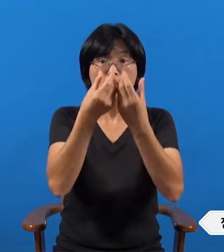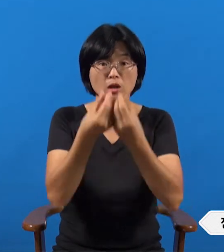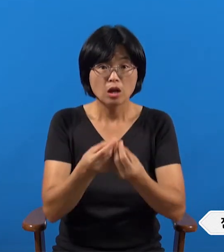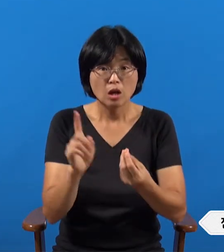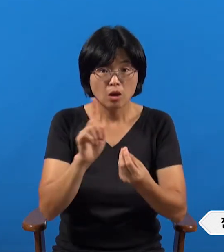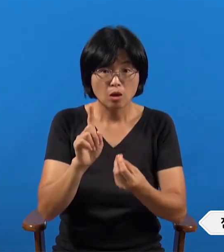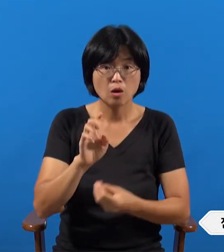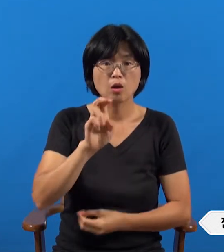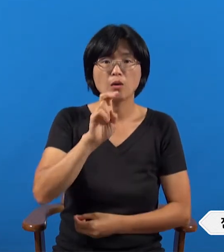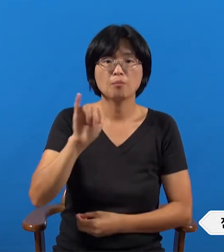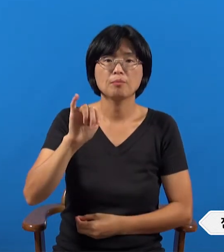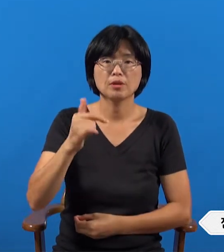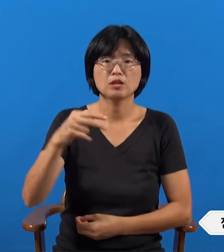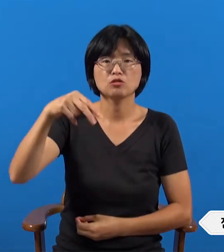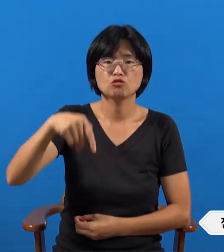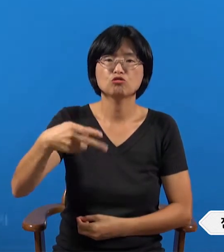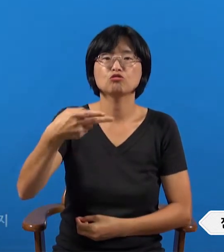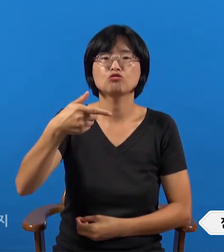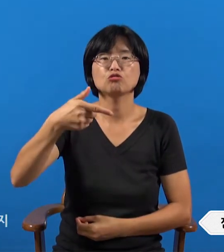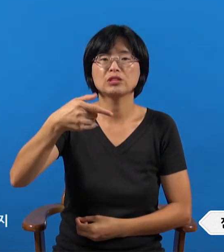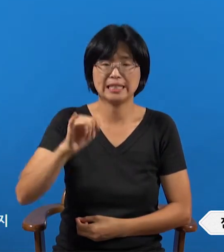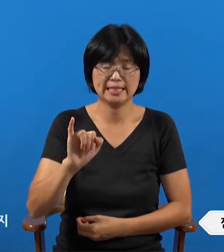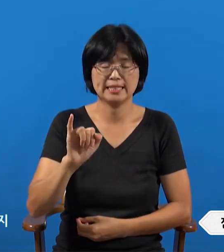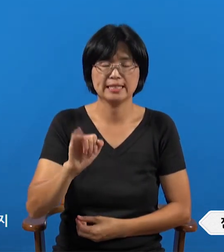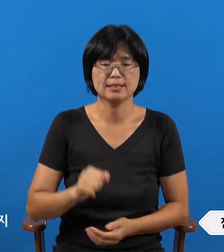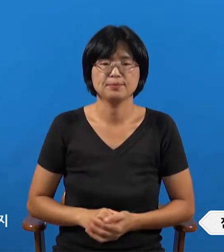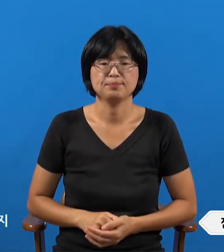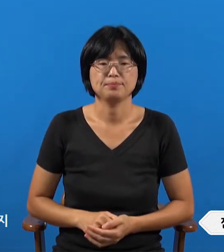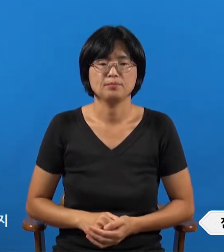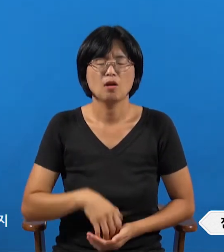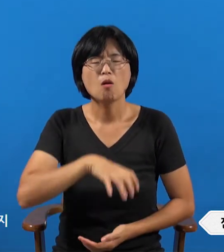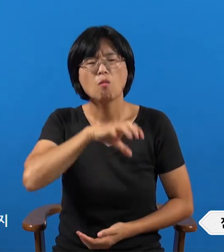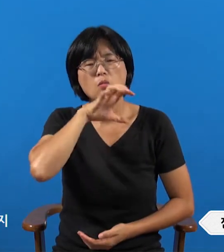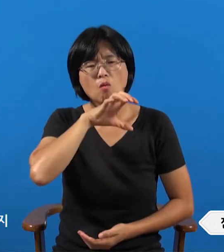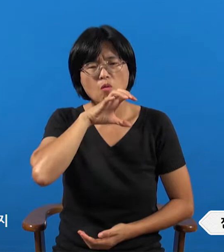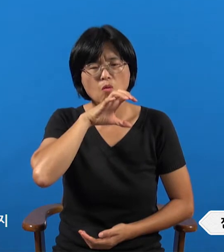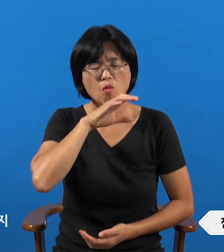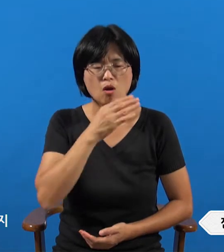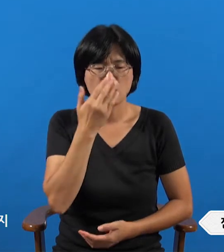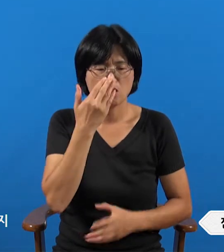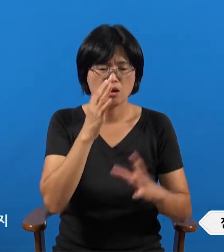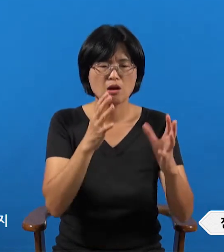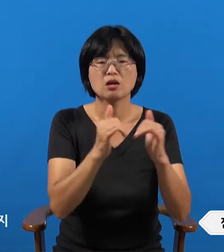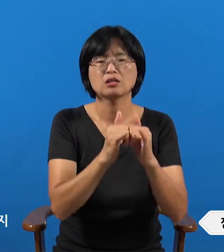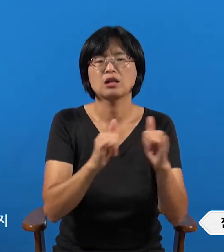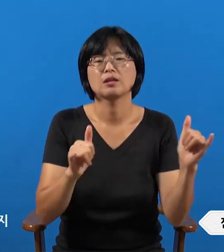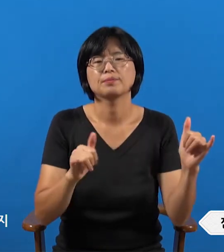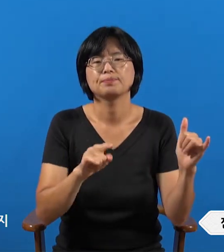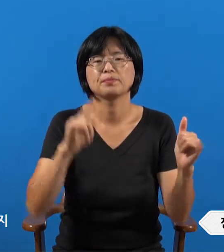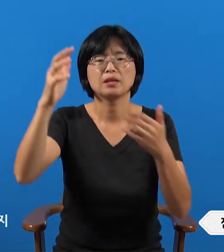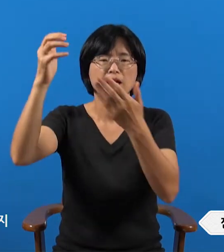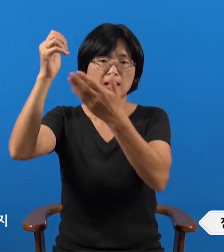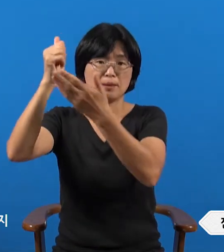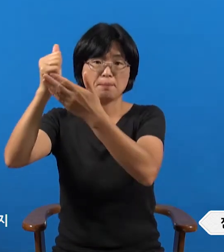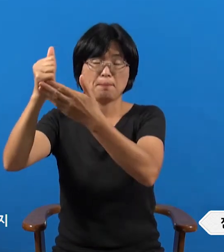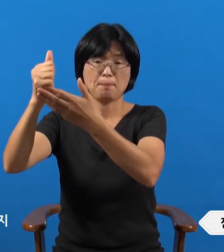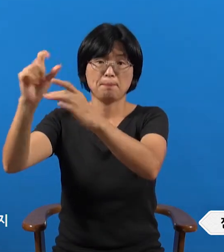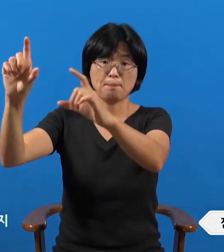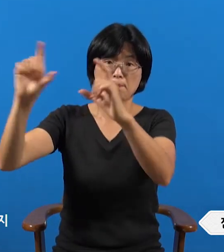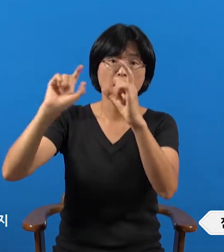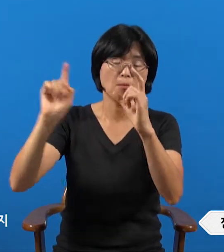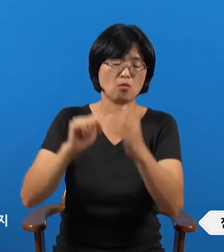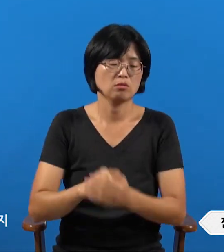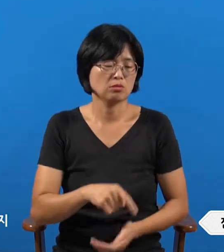그 좋은 예가 민수기 14장에 등장합니다. 원망하고 있는 이스라엘 백성을 향해 하나님